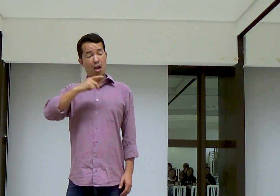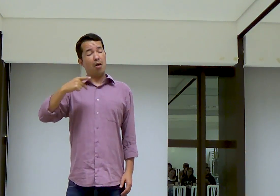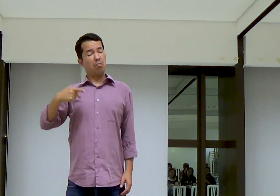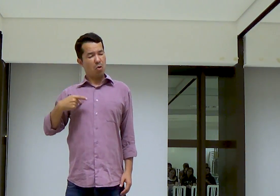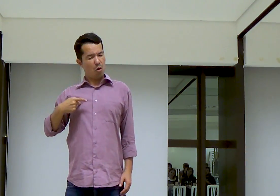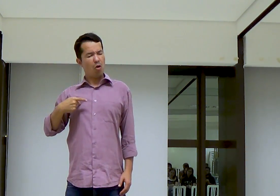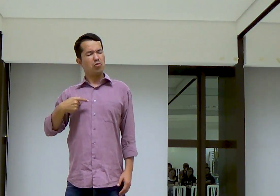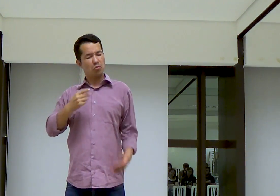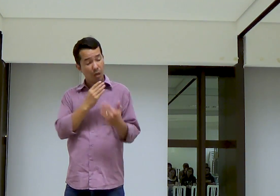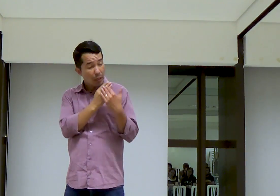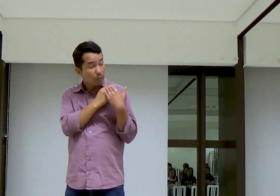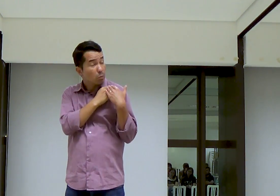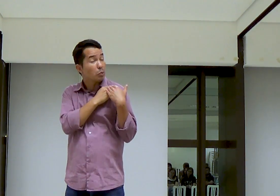chamado apóstolo,